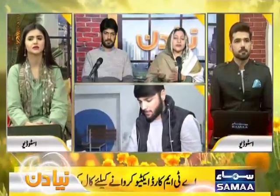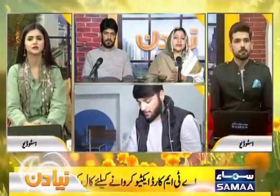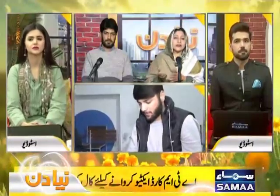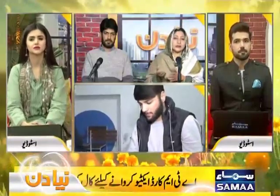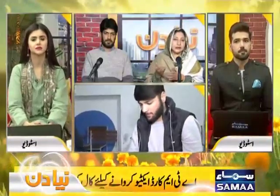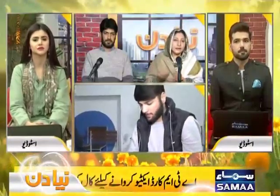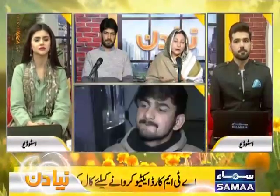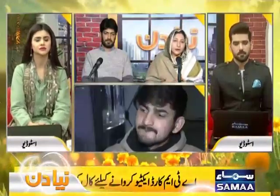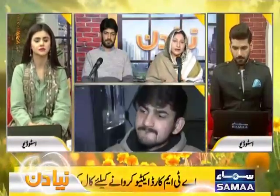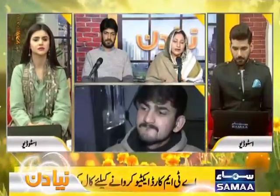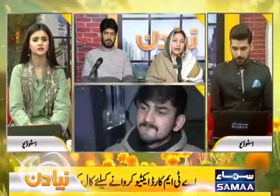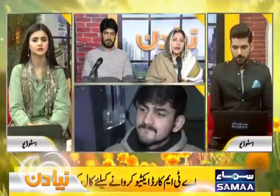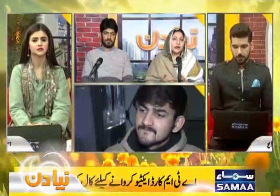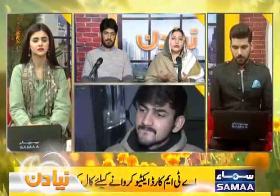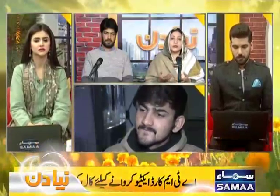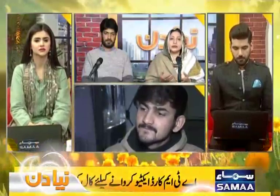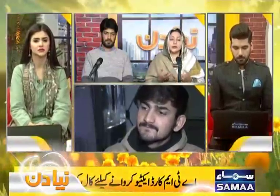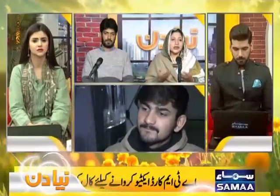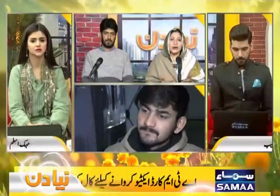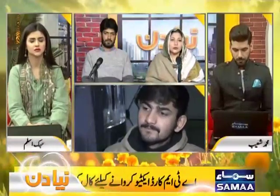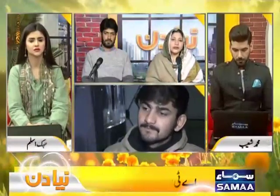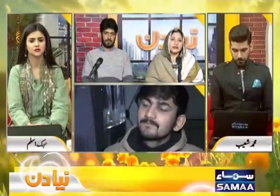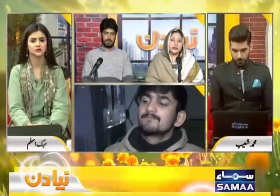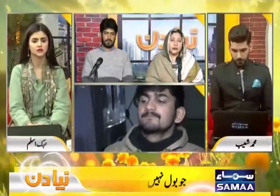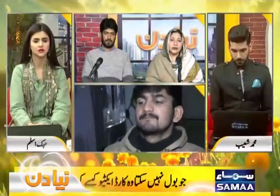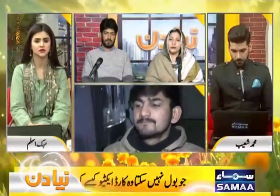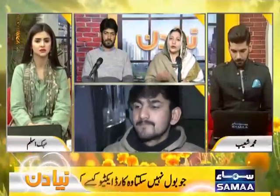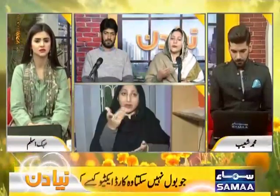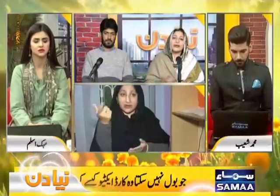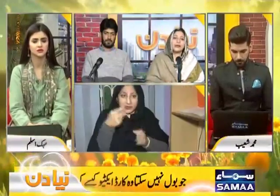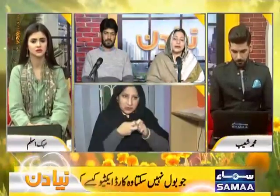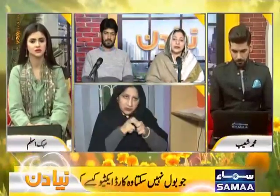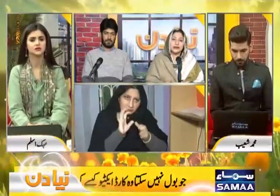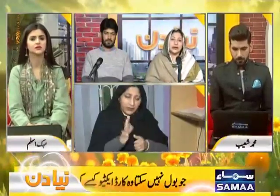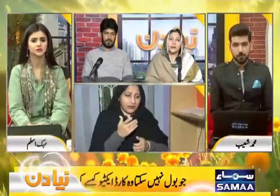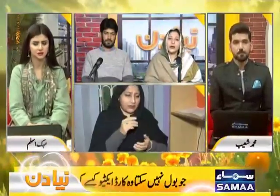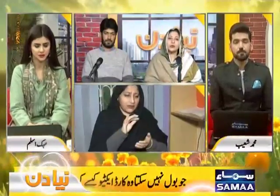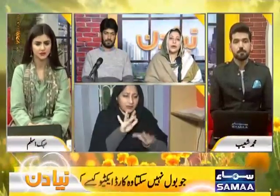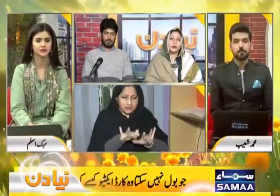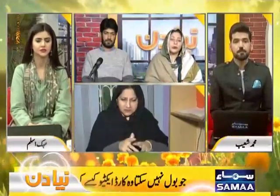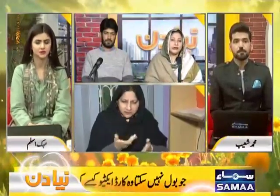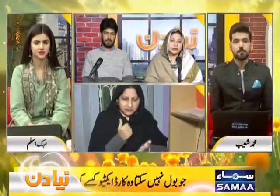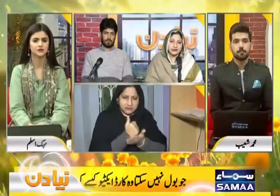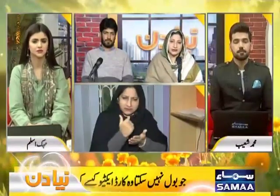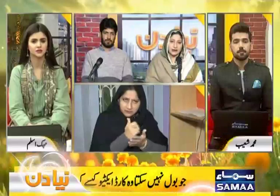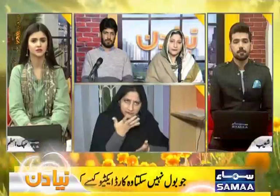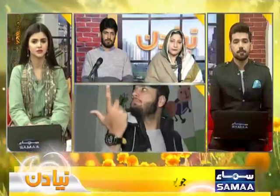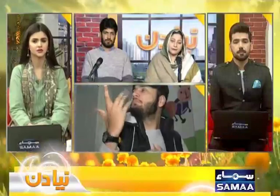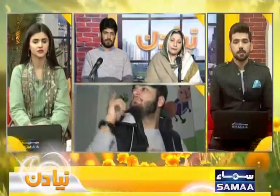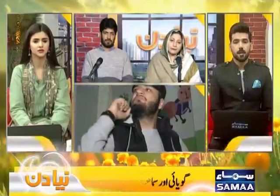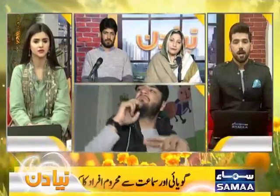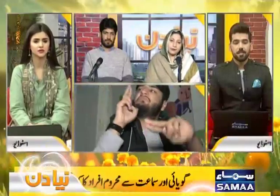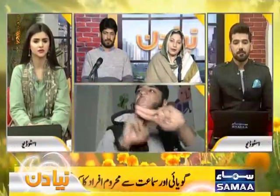साइन लैंग्वेज के साथ डेफ लोग वहाँ जाते हैं तो वो उनकी बात को नहीं समझ पाते, तो वो उन्हें पहले ही मना कर देते हैं कि आप अकाउंट यहाँ पर ओपन नहीं कर सकते